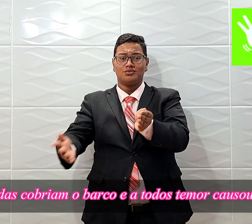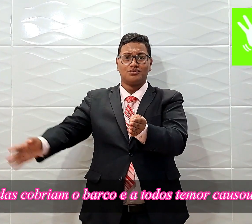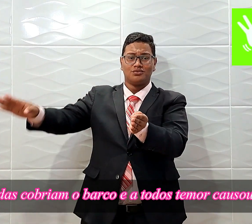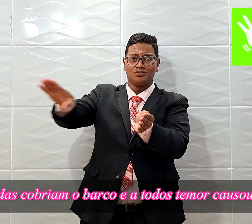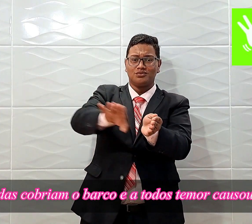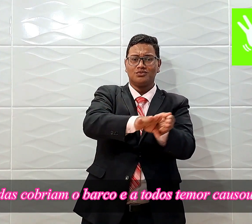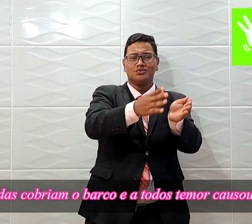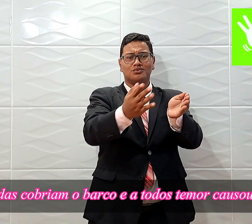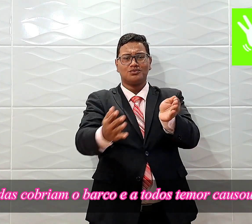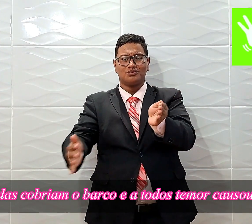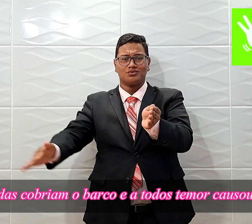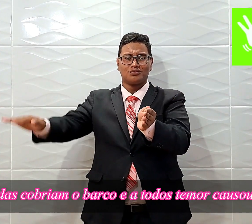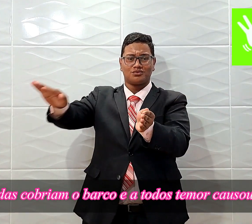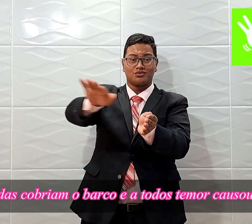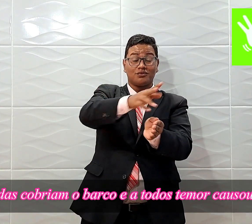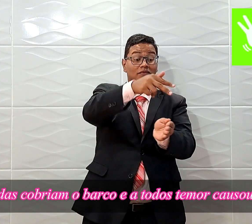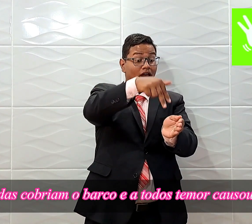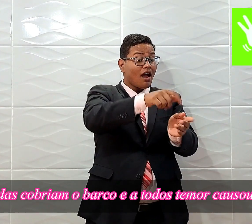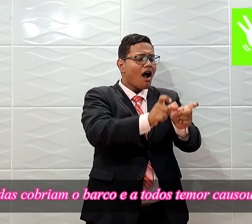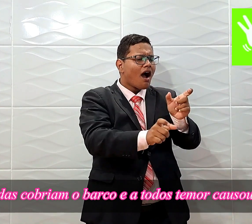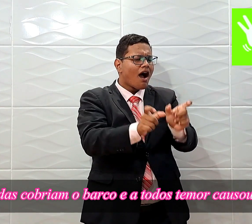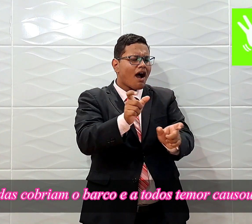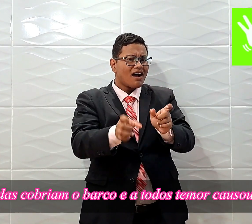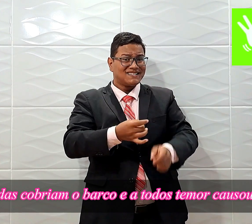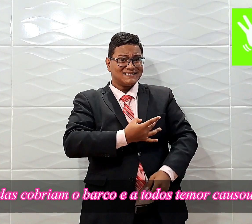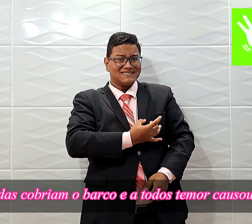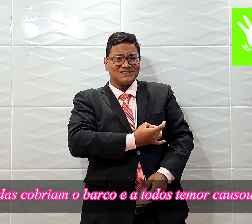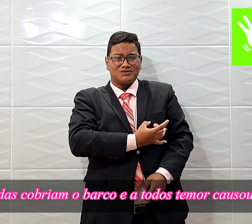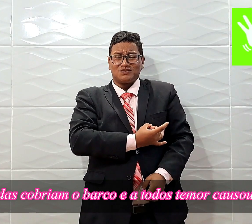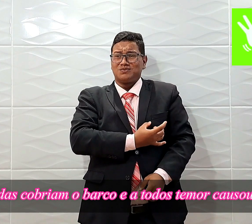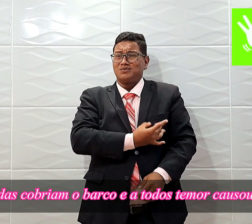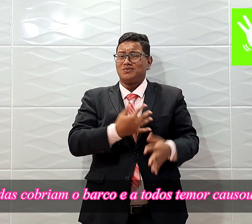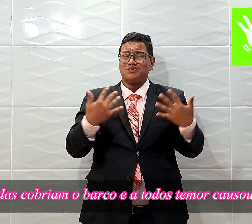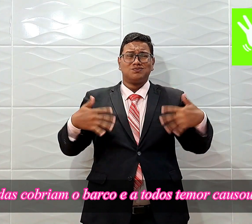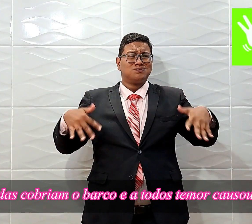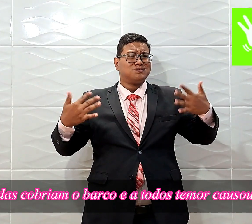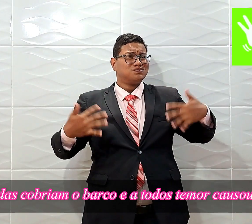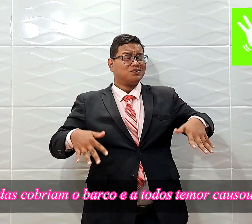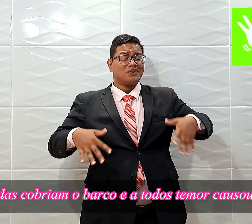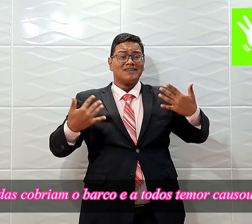barco E a todos temor causou